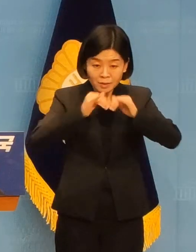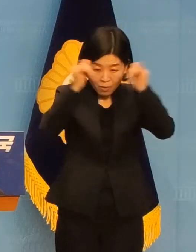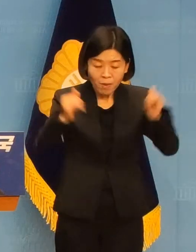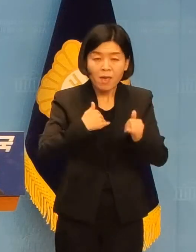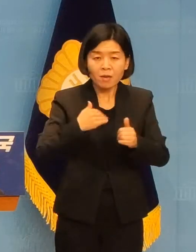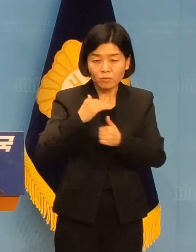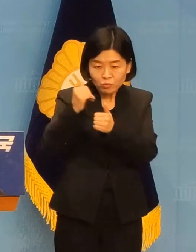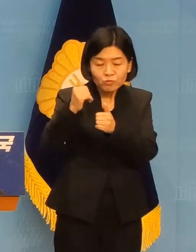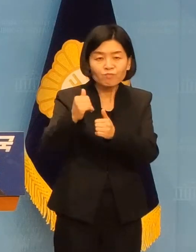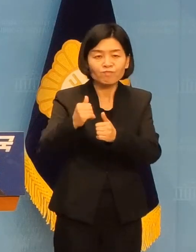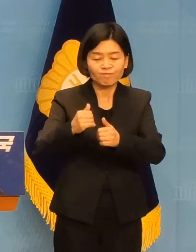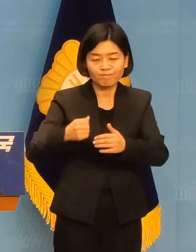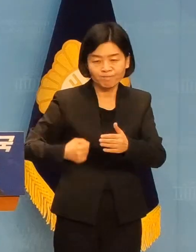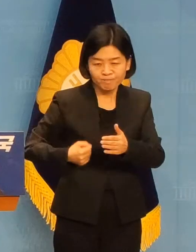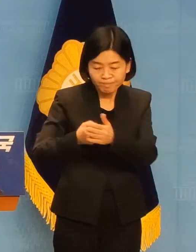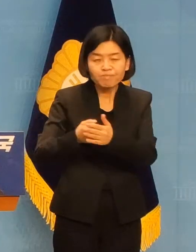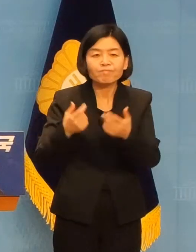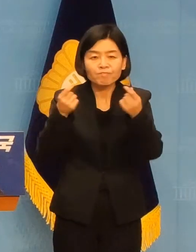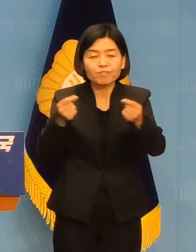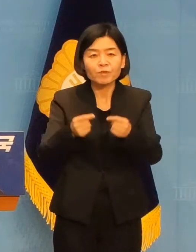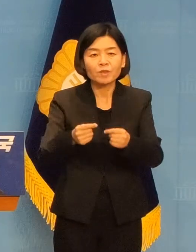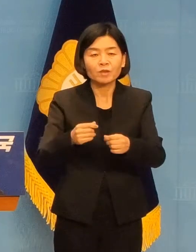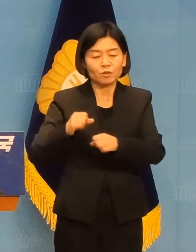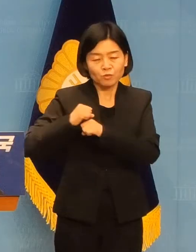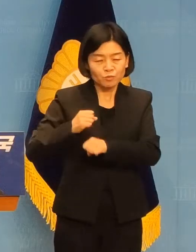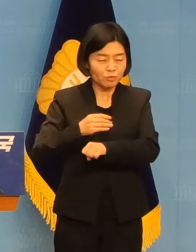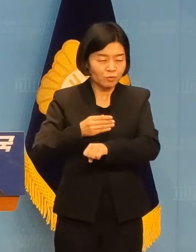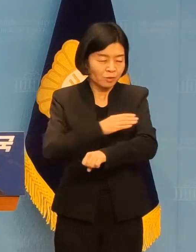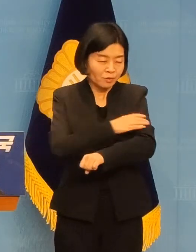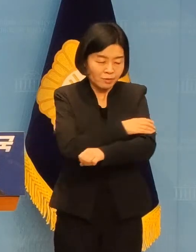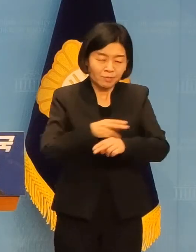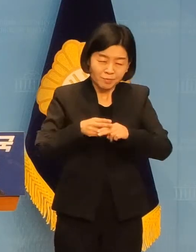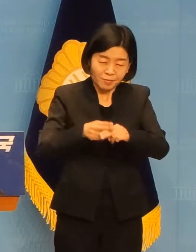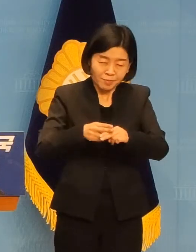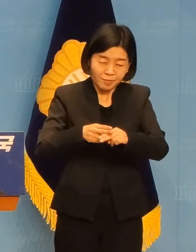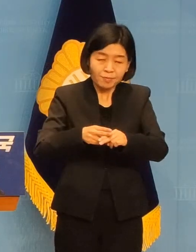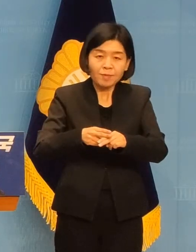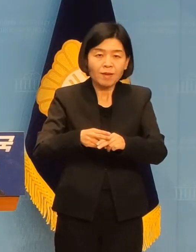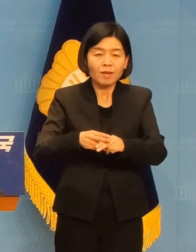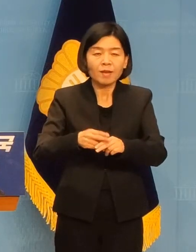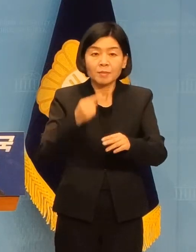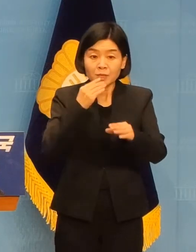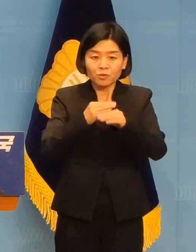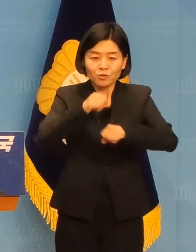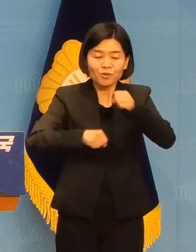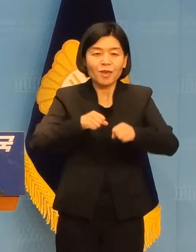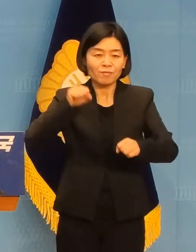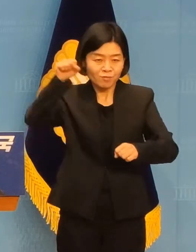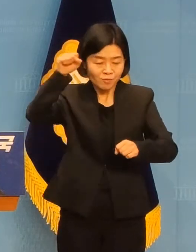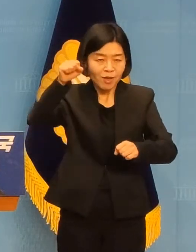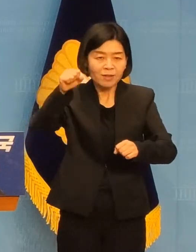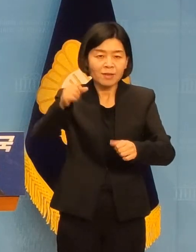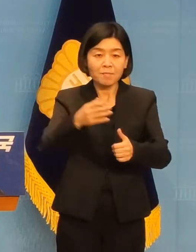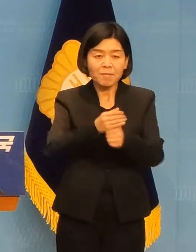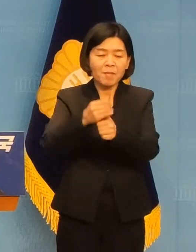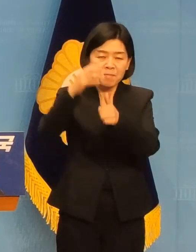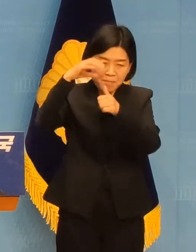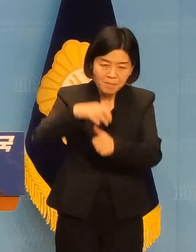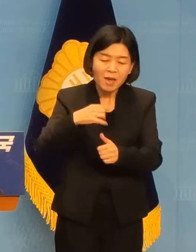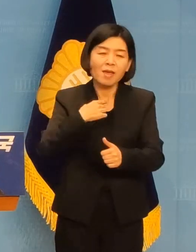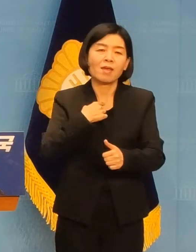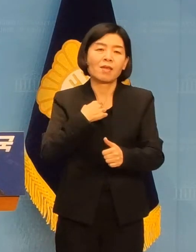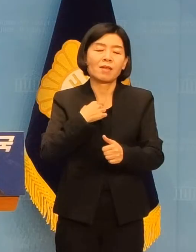시절 민주주의를 위해 싸우다 현상수배가 되었고 감옥살이까지 했습니다. 김대중,